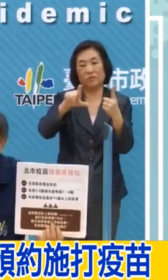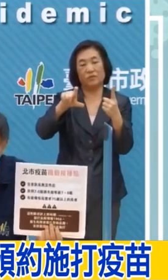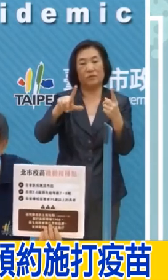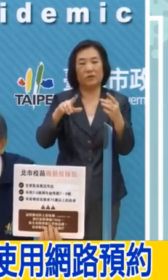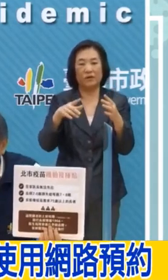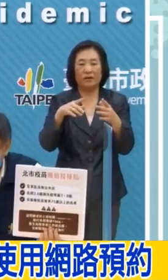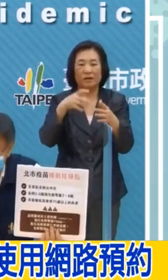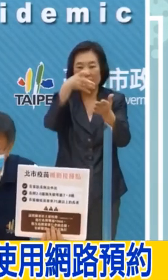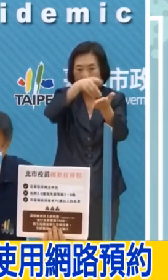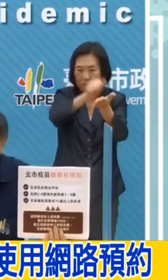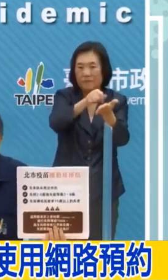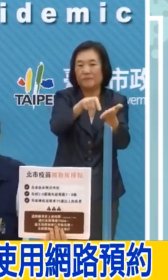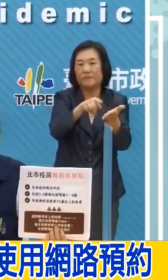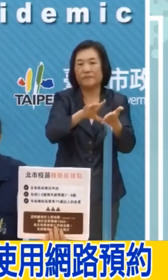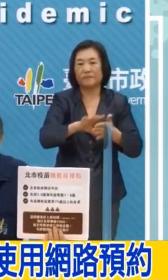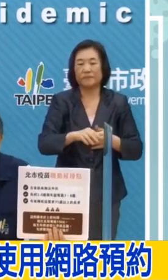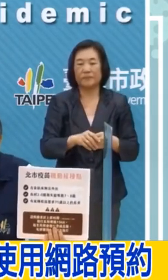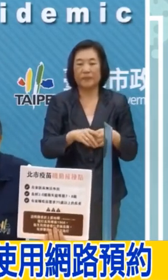样。至于